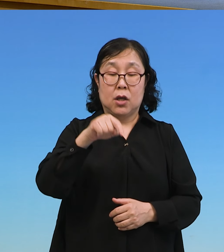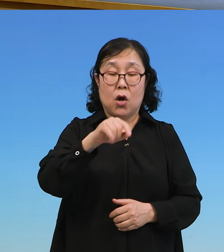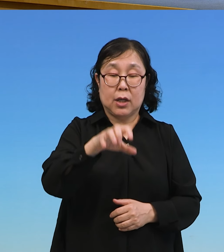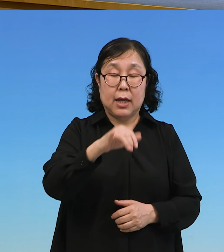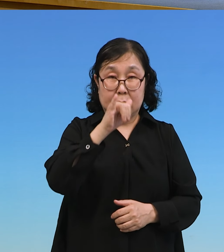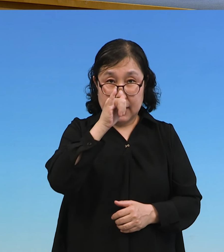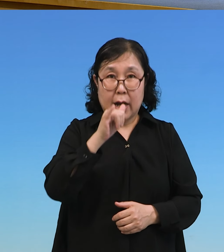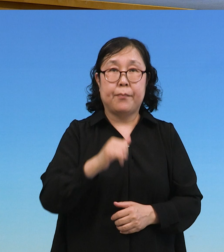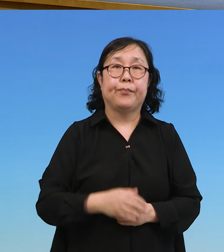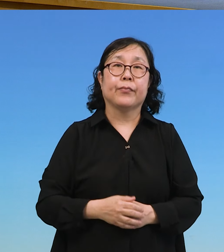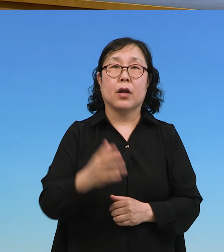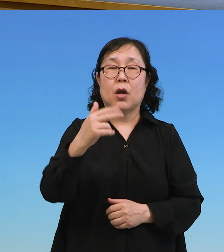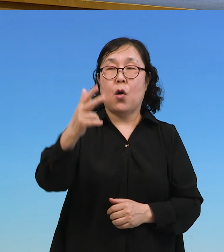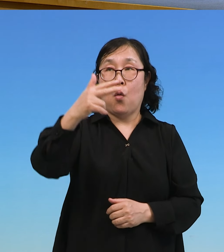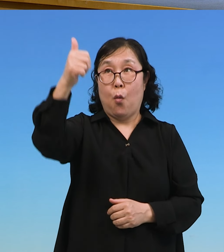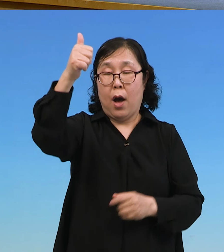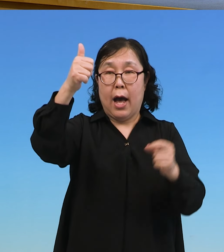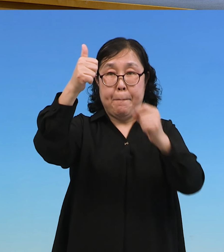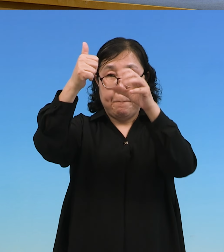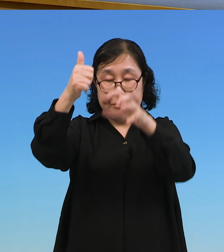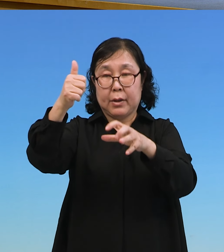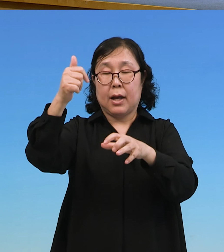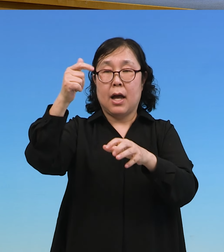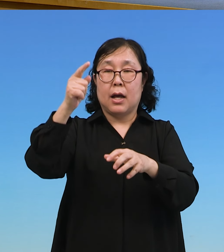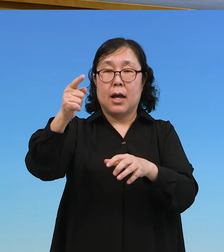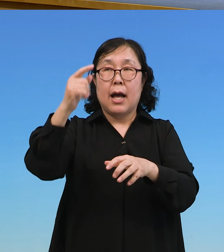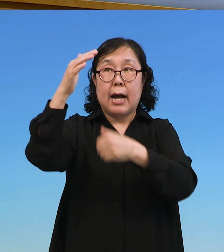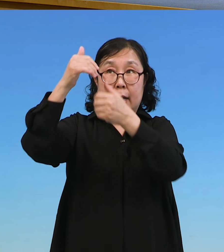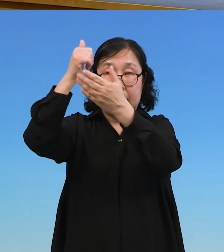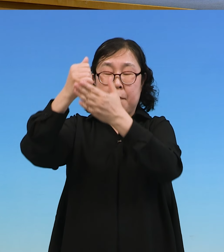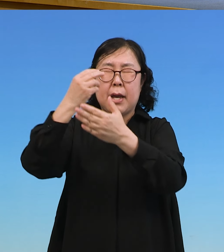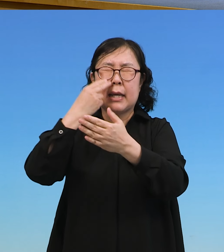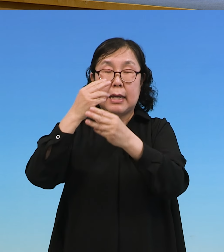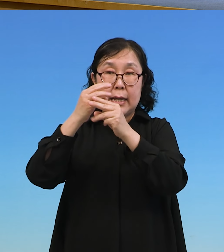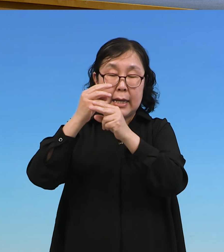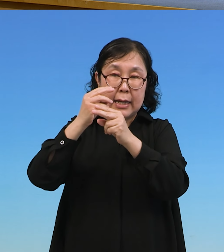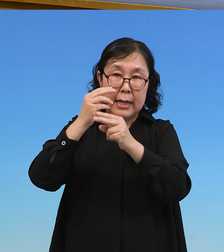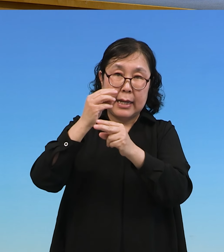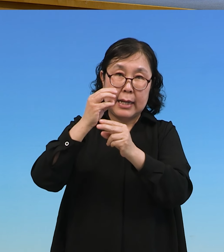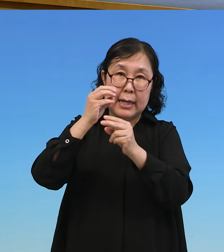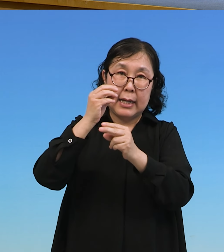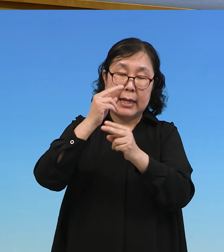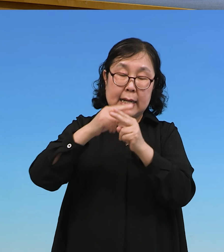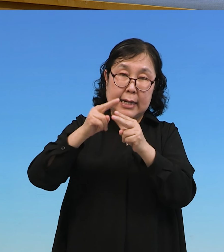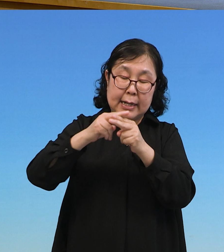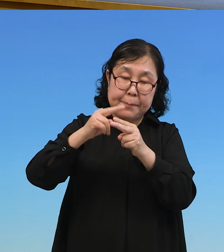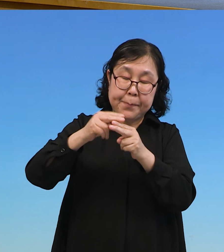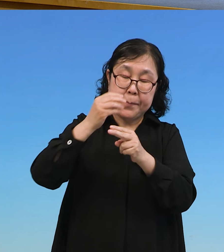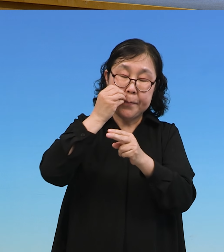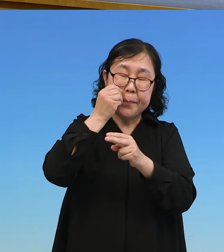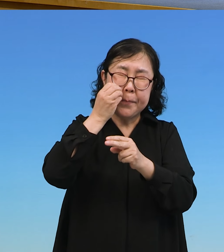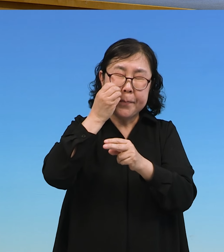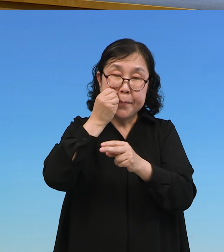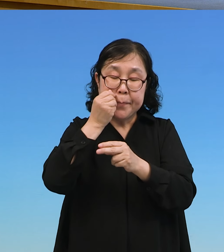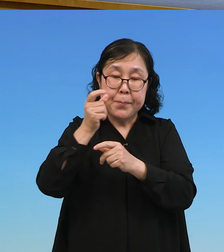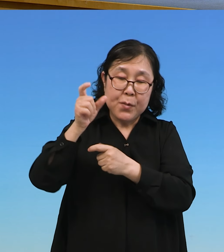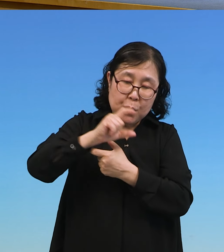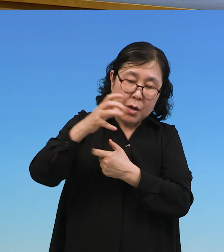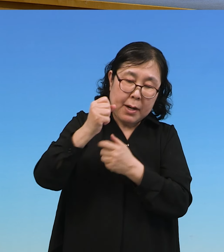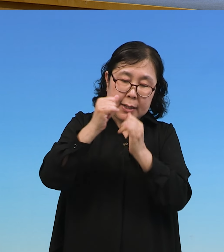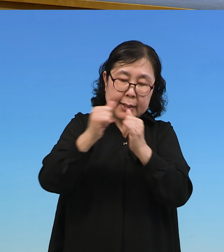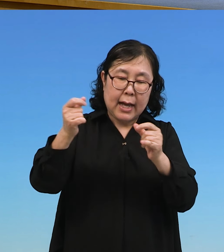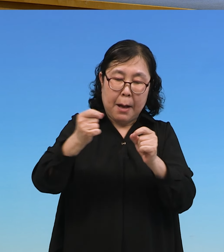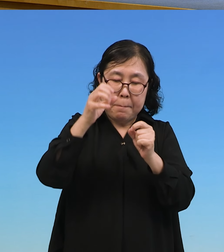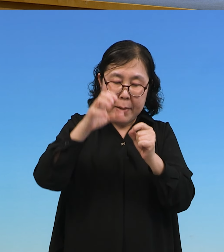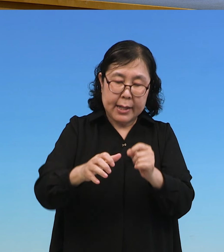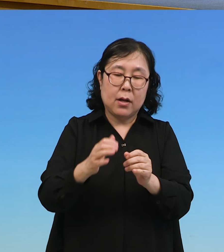내가 여기 있나니 여호와 앞과 그의 기름 부음을 받은 자 앞에서 내게 대하여 증언하라. 내가